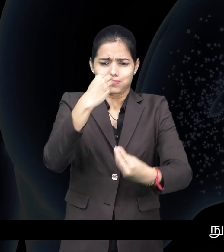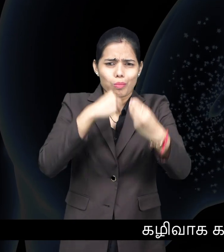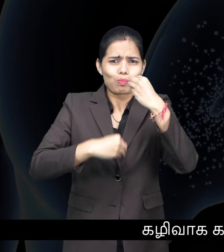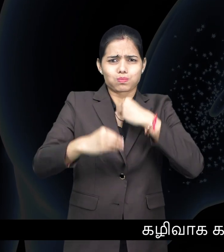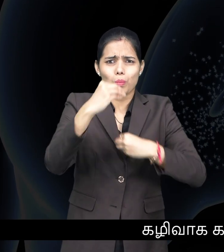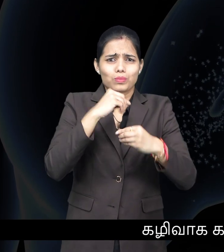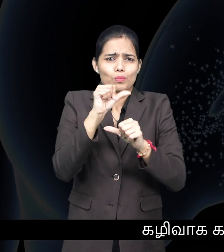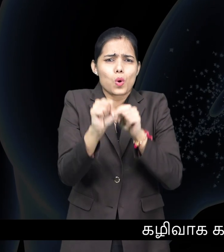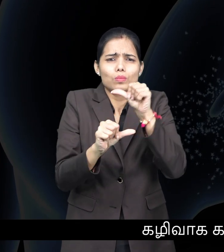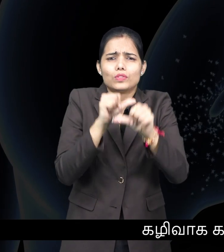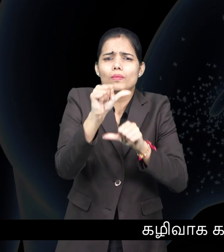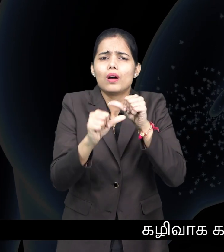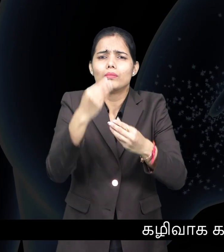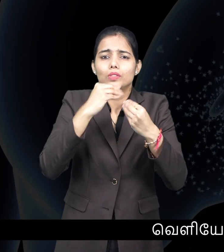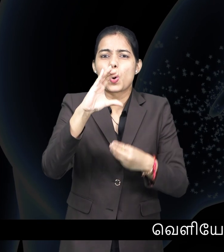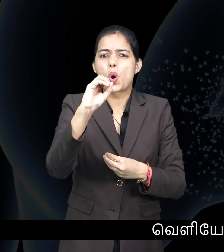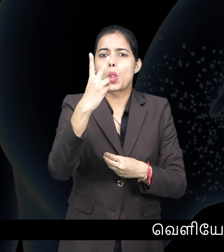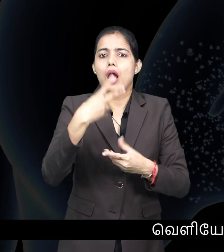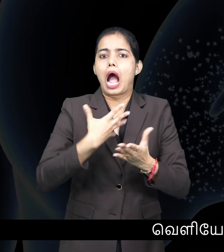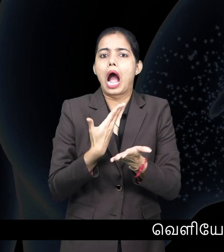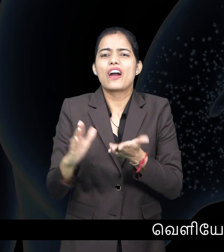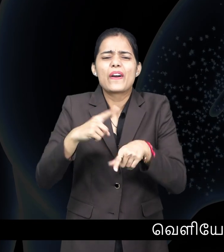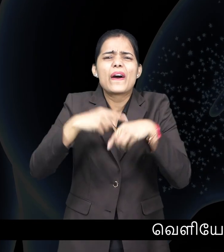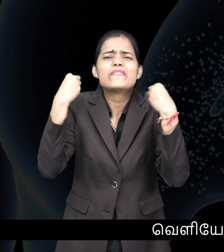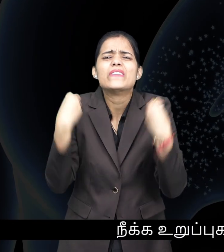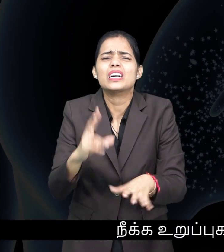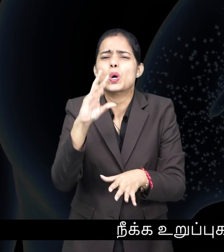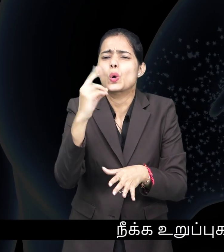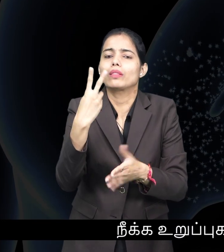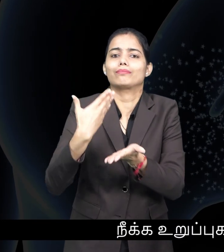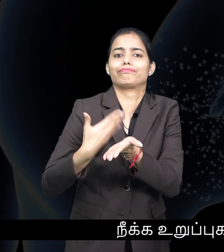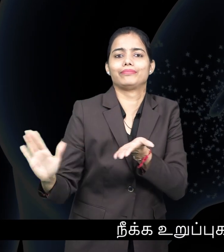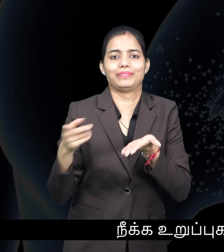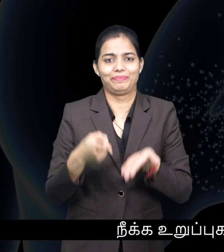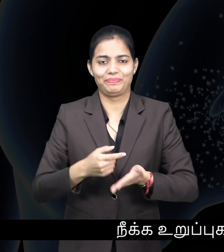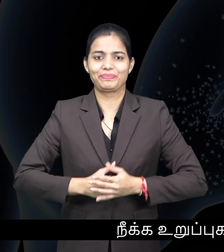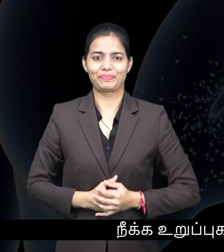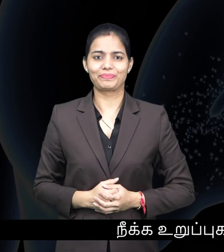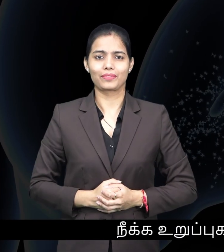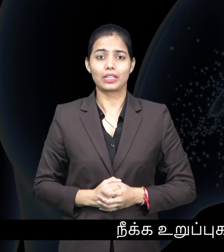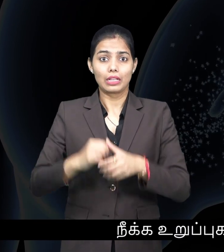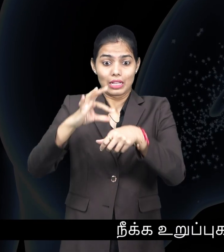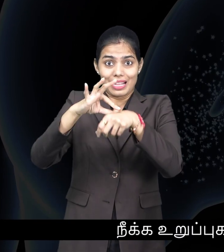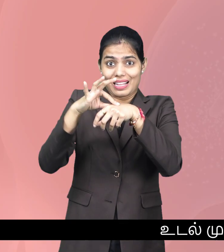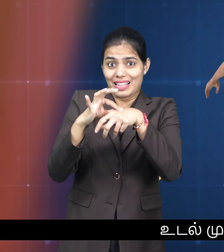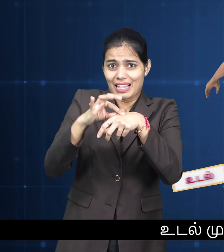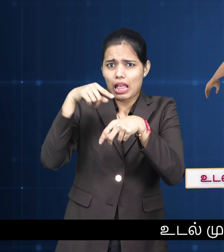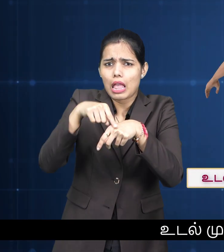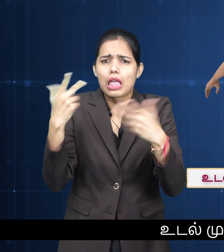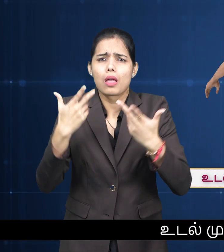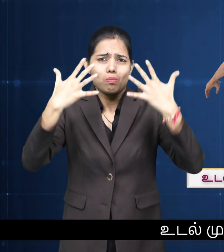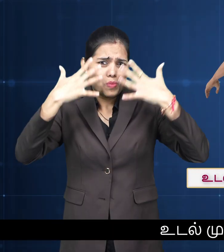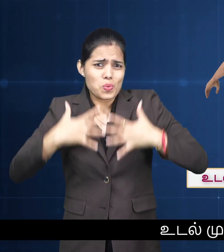நுரையீரல்களும் கழிவாக கார்பன் டை ஆக்சைடை வெளியேற்றுவதன் மூலம் கழிவு நீக்க உறுப்புகளாக செயல்படுகின்றன.